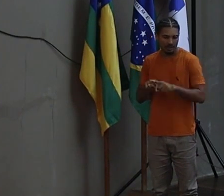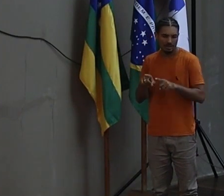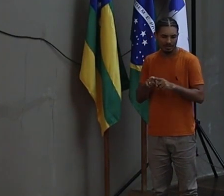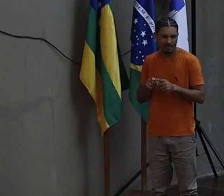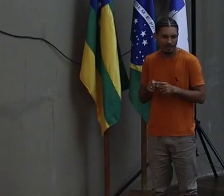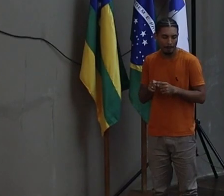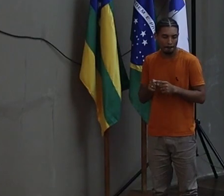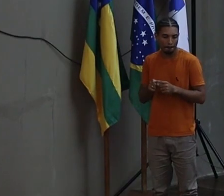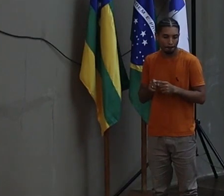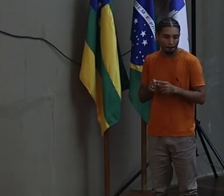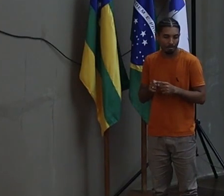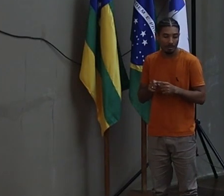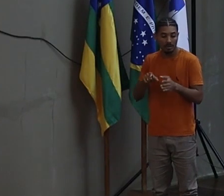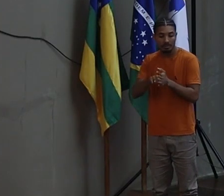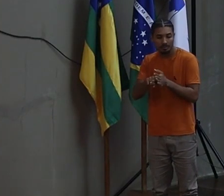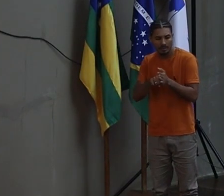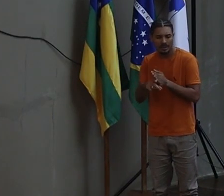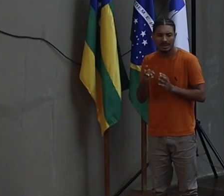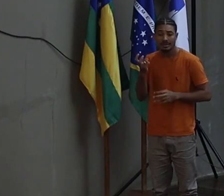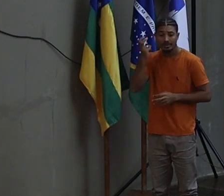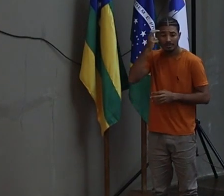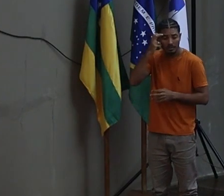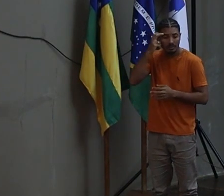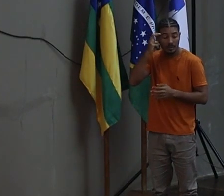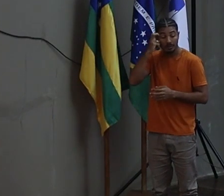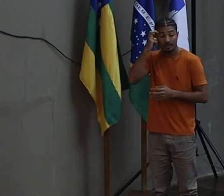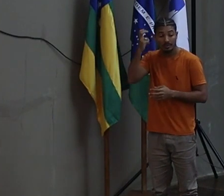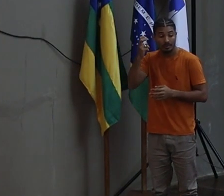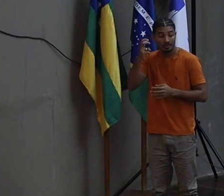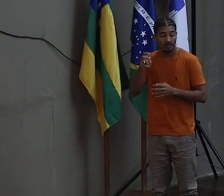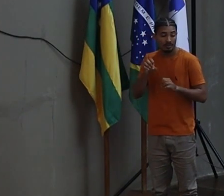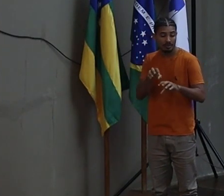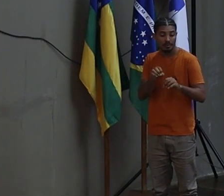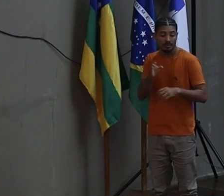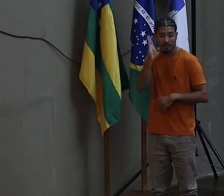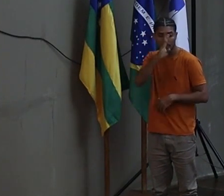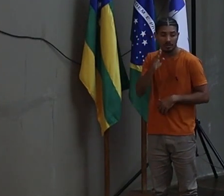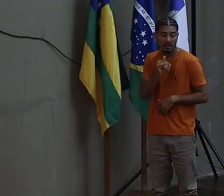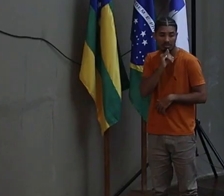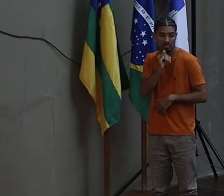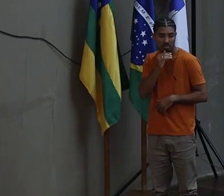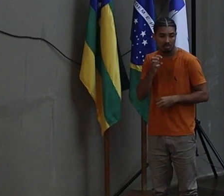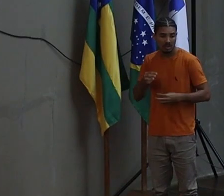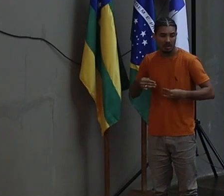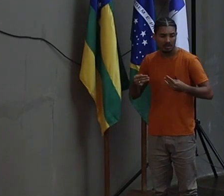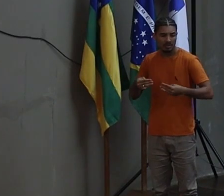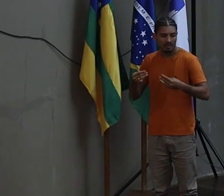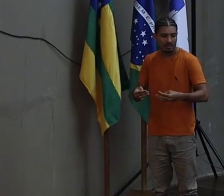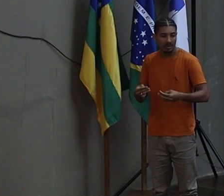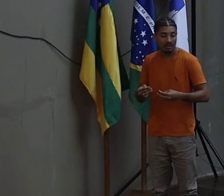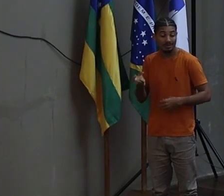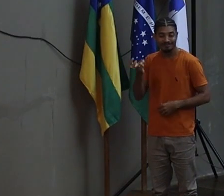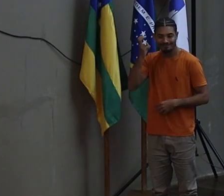de pesquisa, de cultura e de educação no país. Um exemplo disso foi o Ministério da Cultura, né, gente,